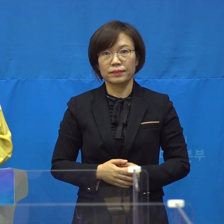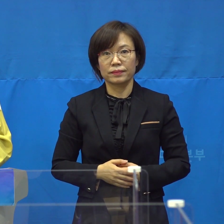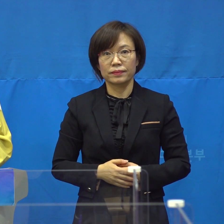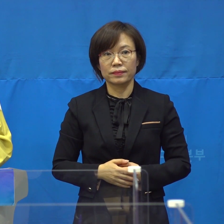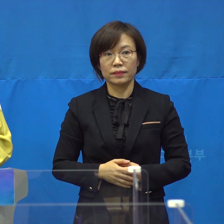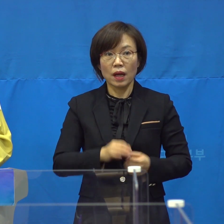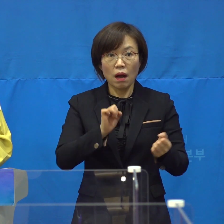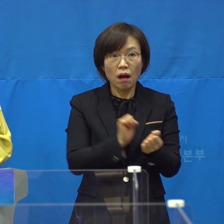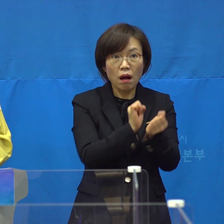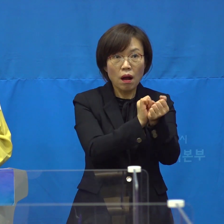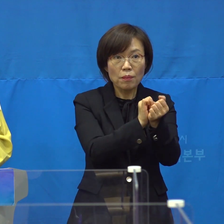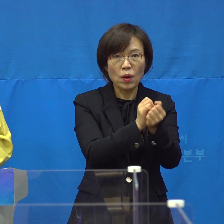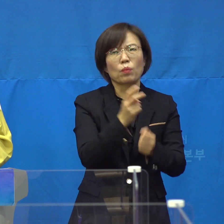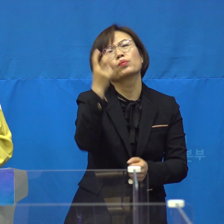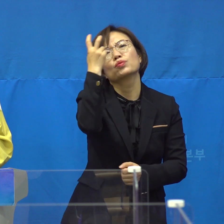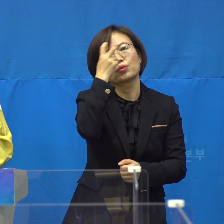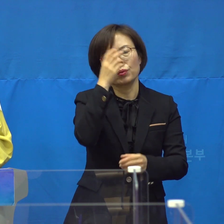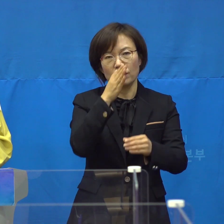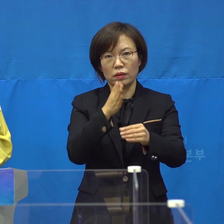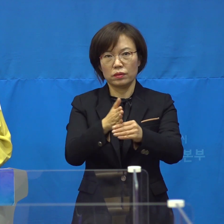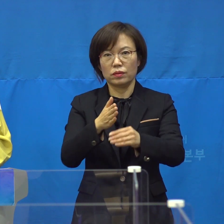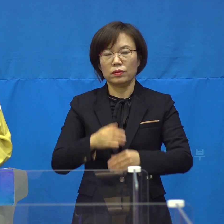지금 감염원은 조사 중에 있습니다.